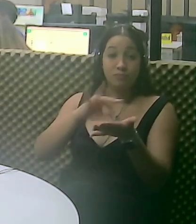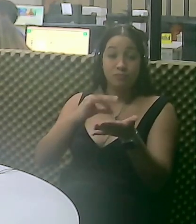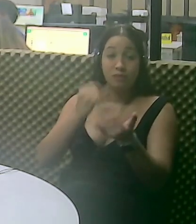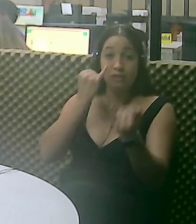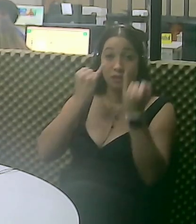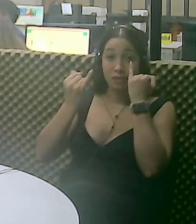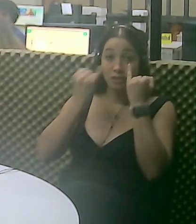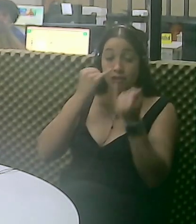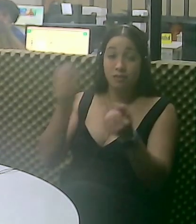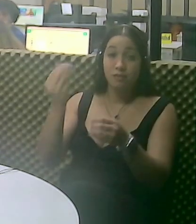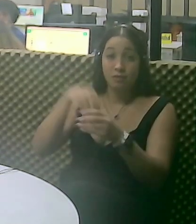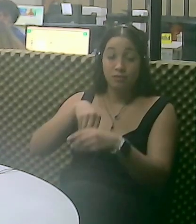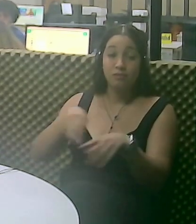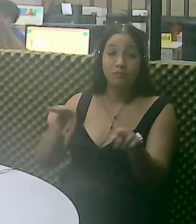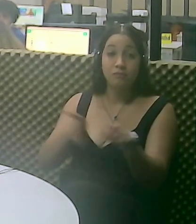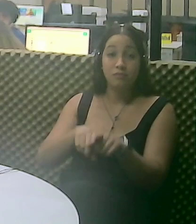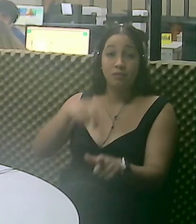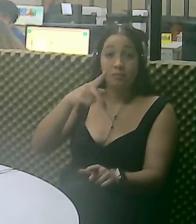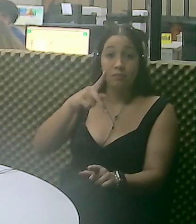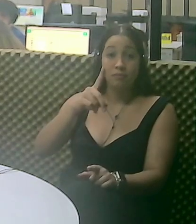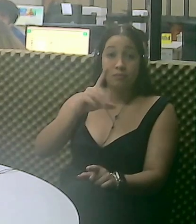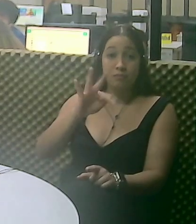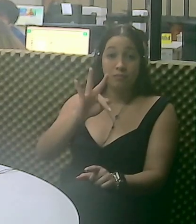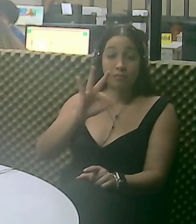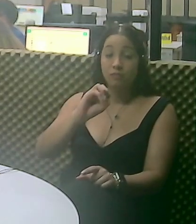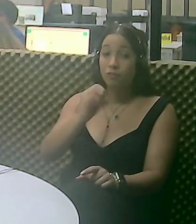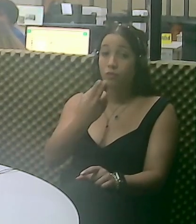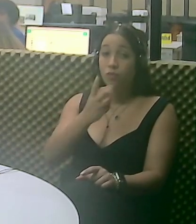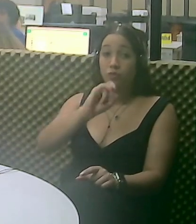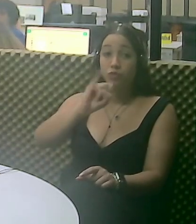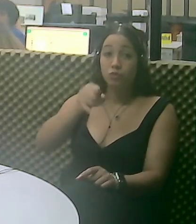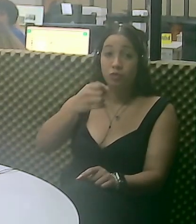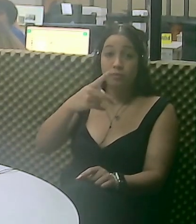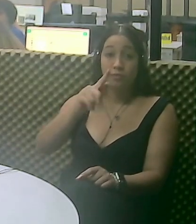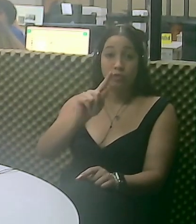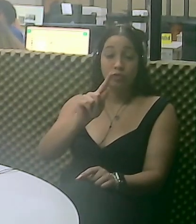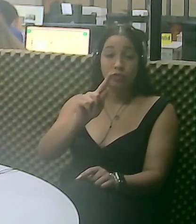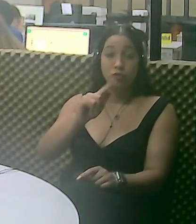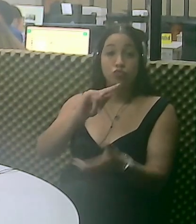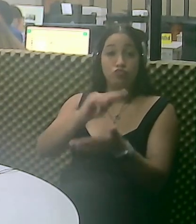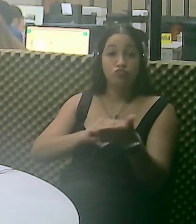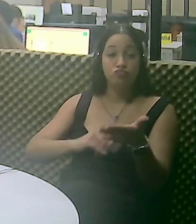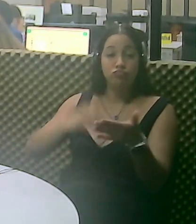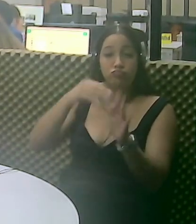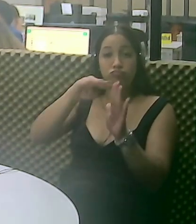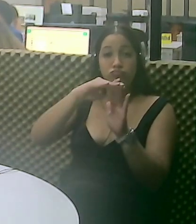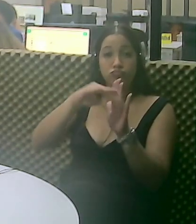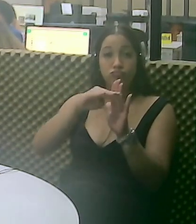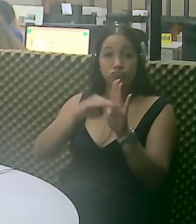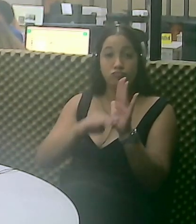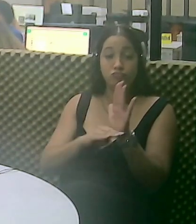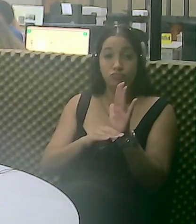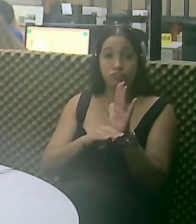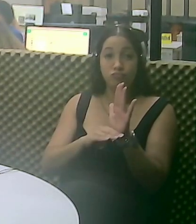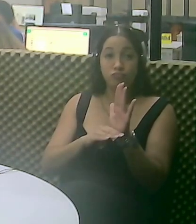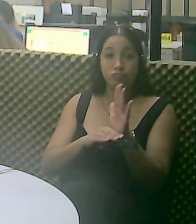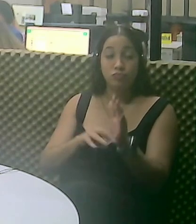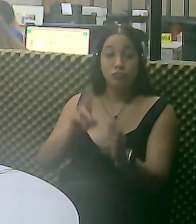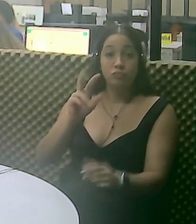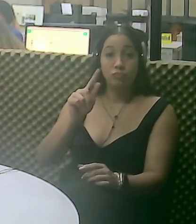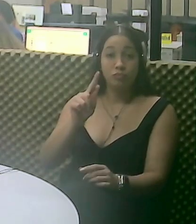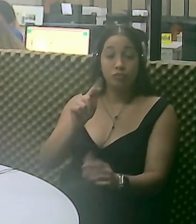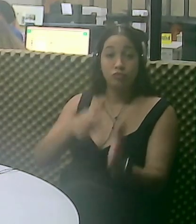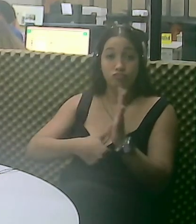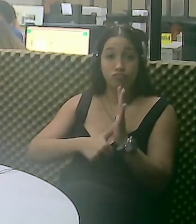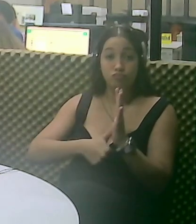e anexar, também em PDF ou JPG, os documentos solicitados pela plataforma, RG do